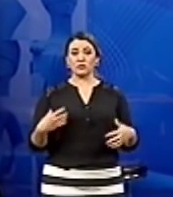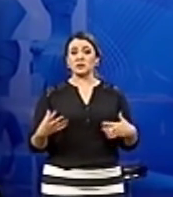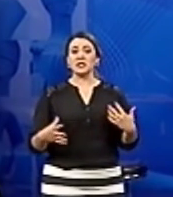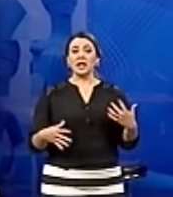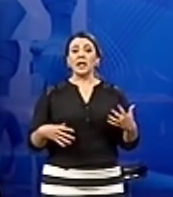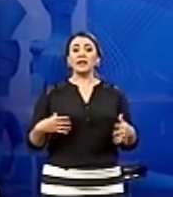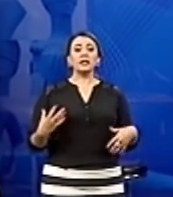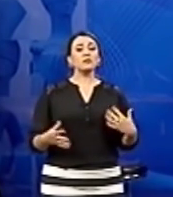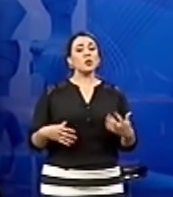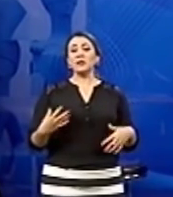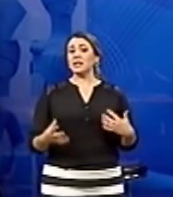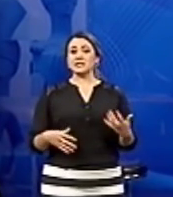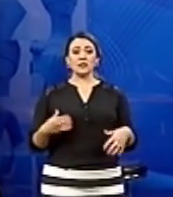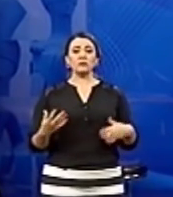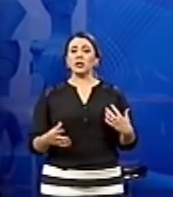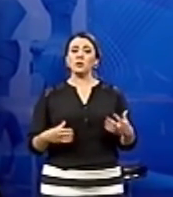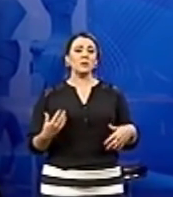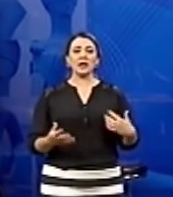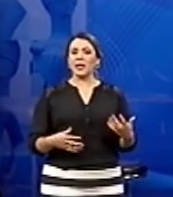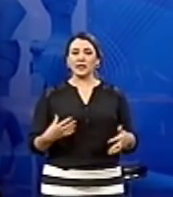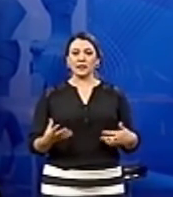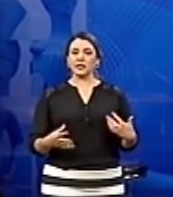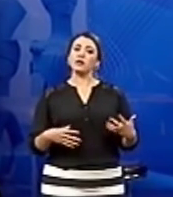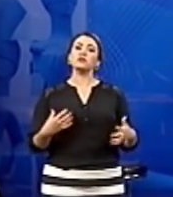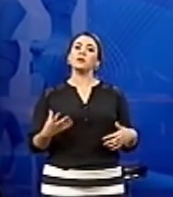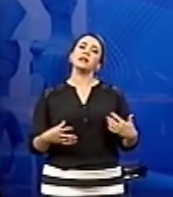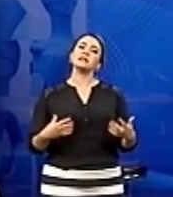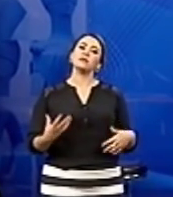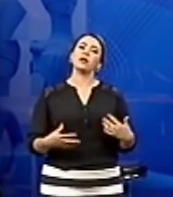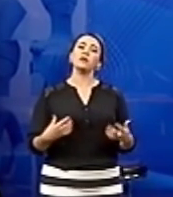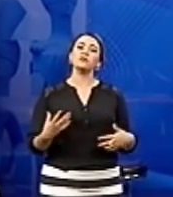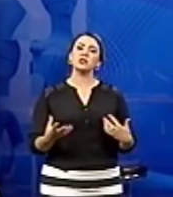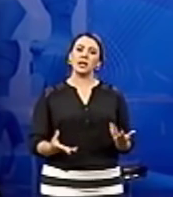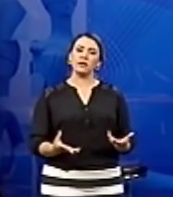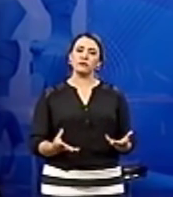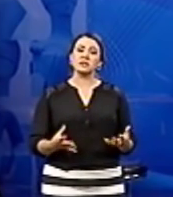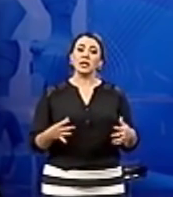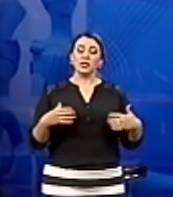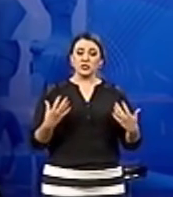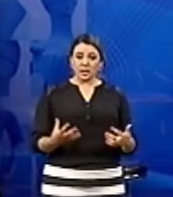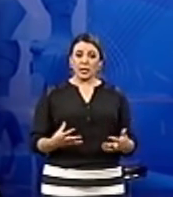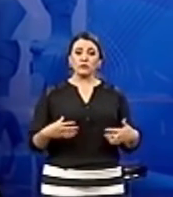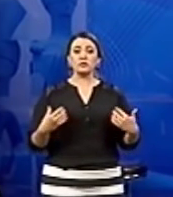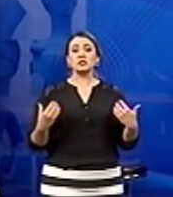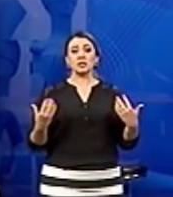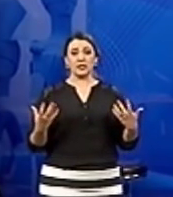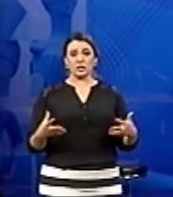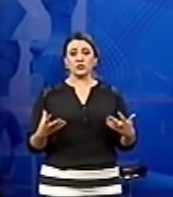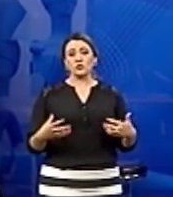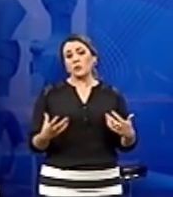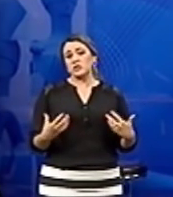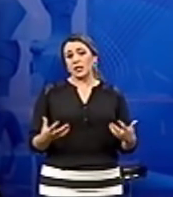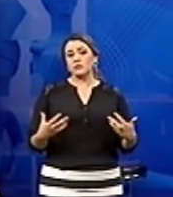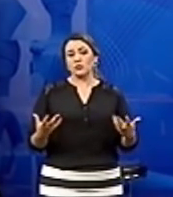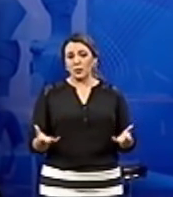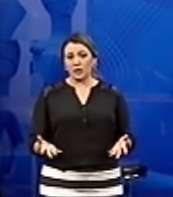contratos em que não se obedeciam nenhuma regra, em que não se obedeciam nenhum direitos, direitos entendidos como direitos